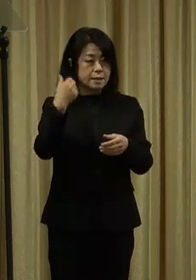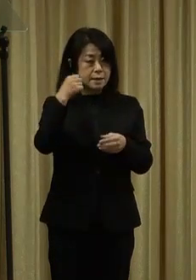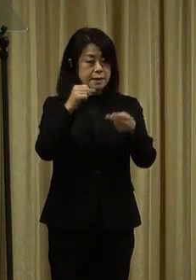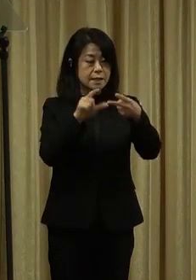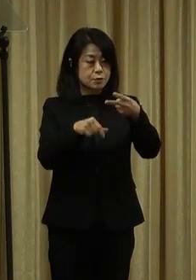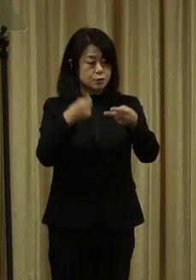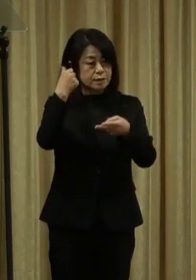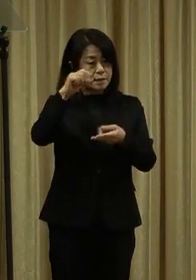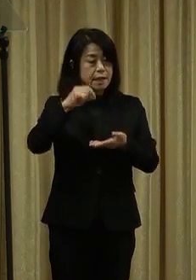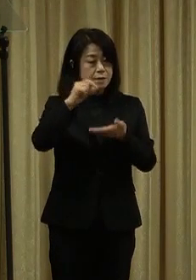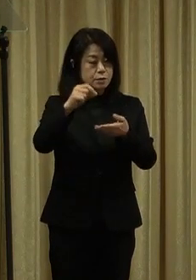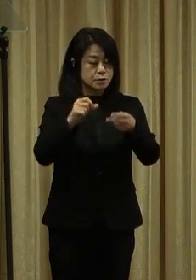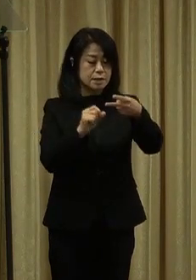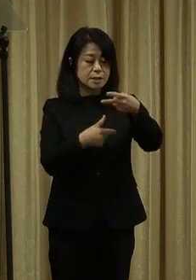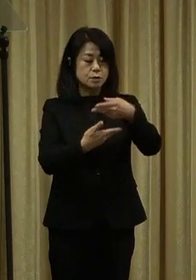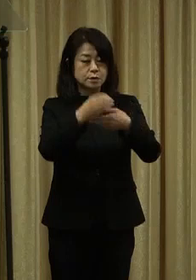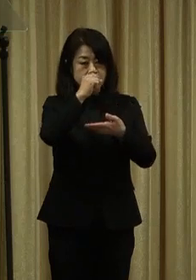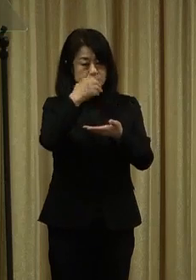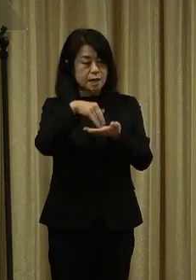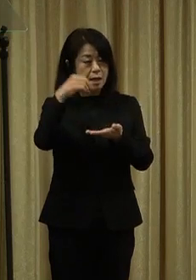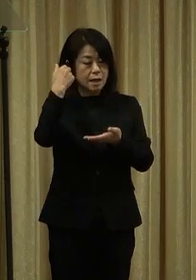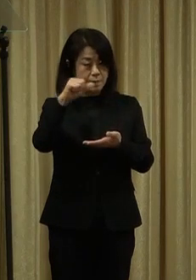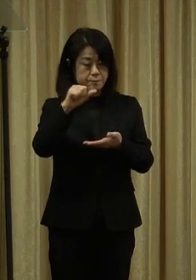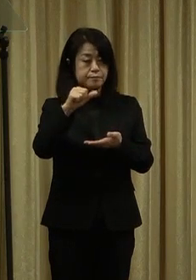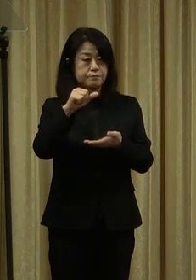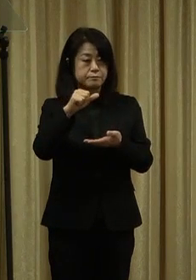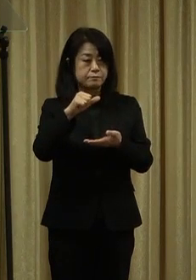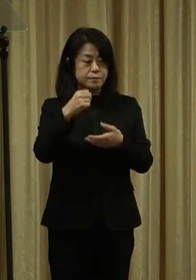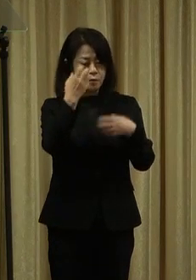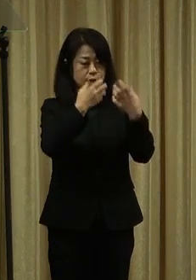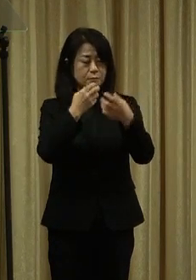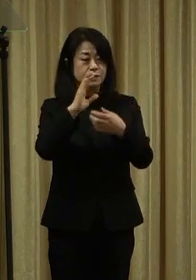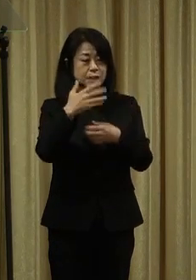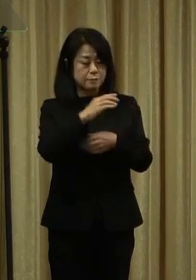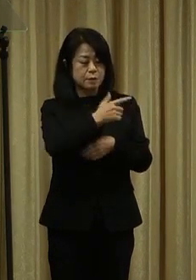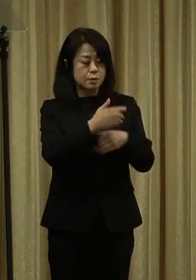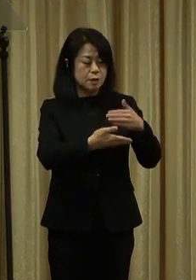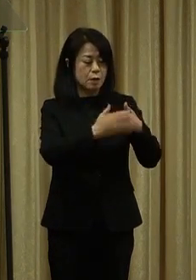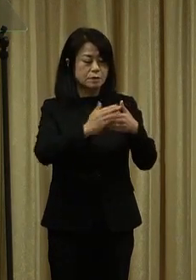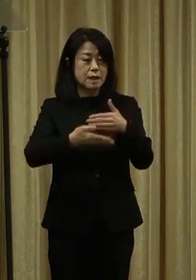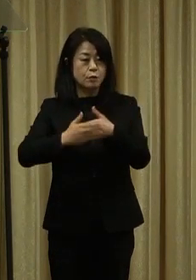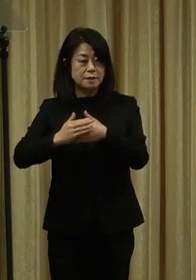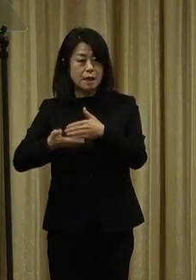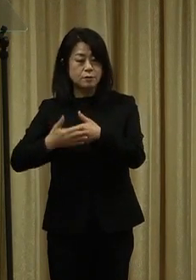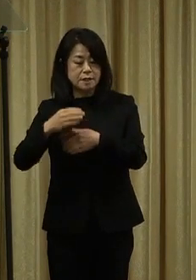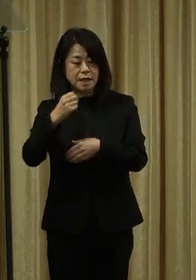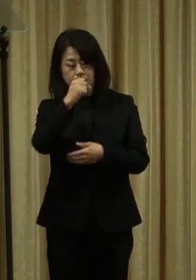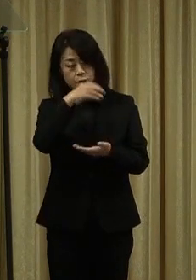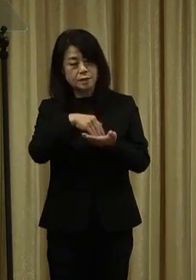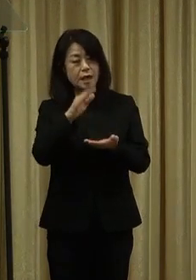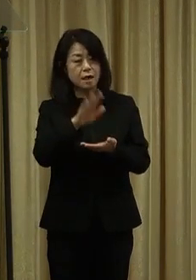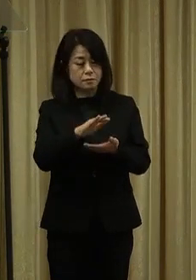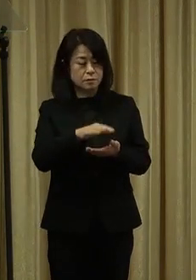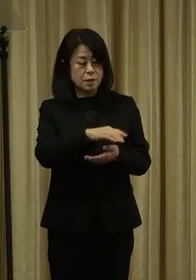する2月補正予算案、ちょっとややこしいですが、いろいろ補正があります。これらを含め